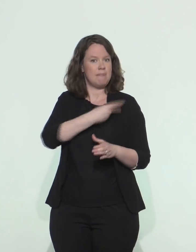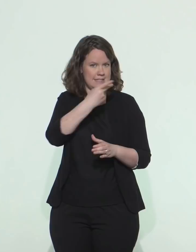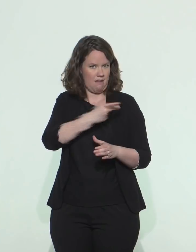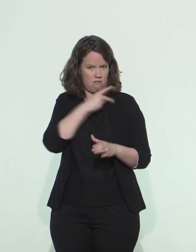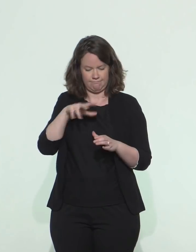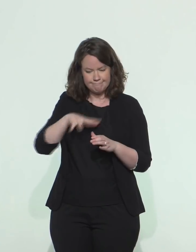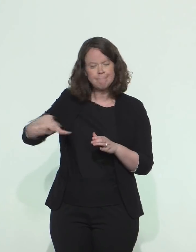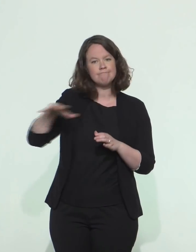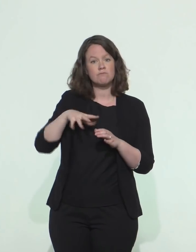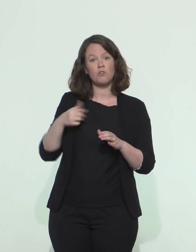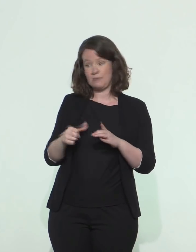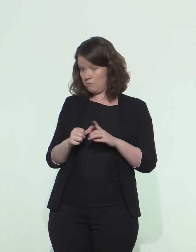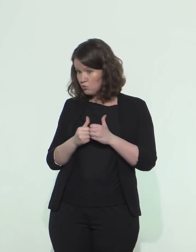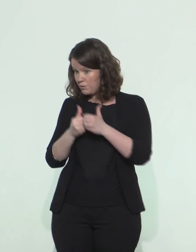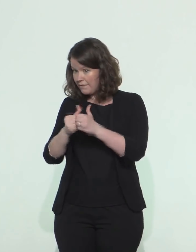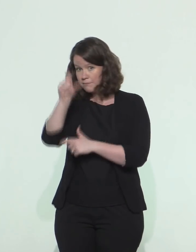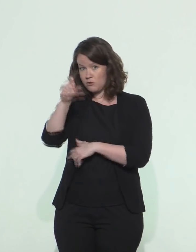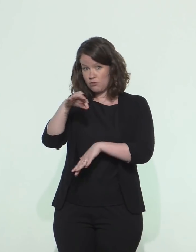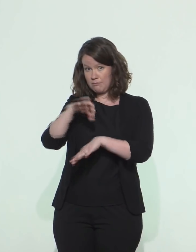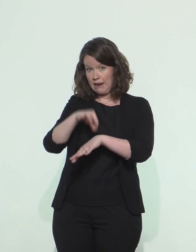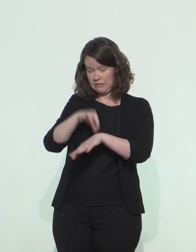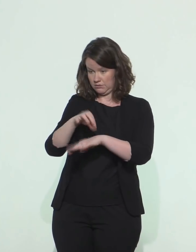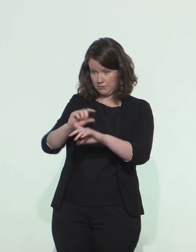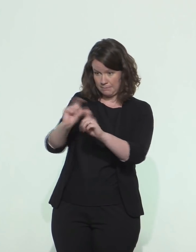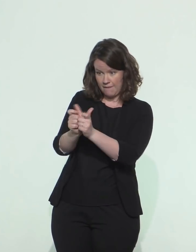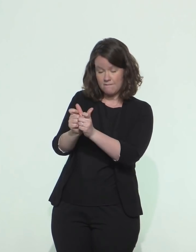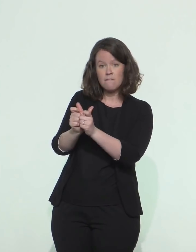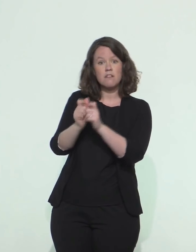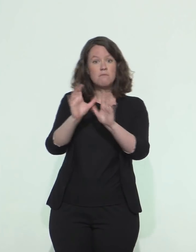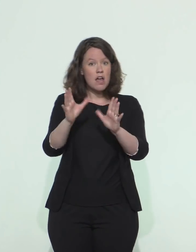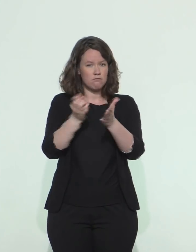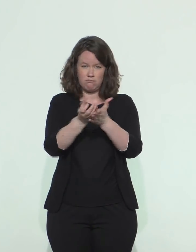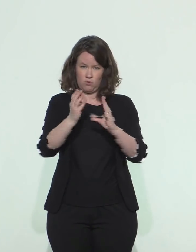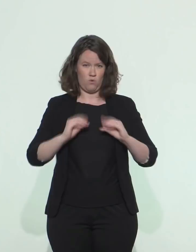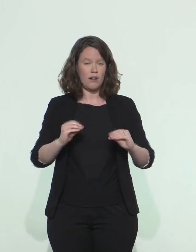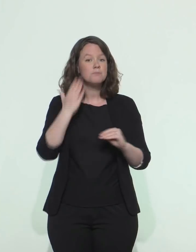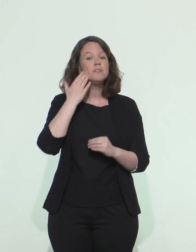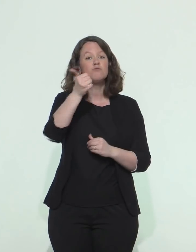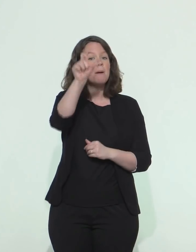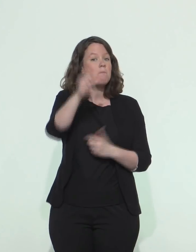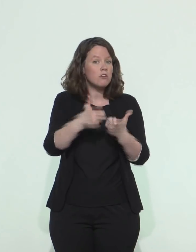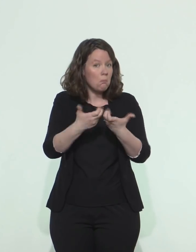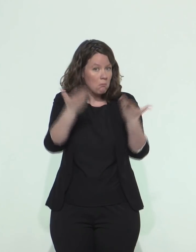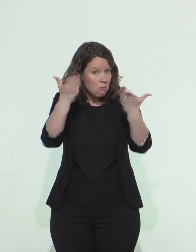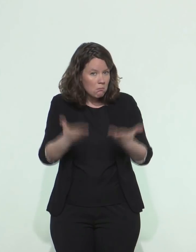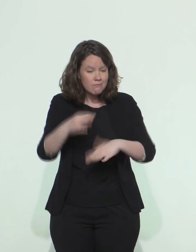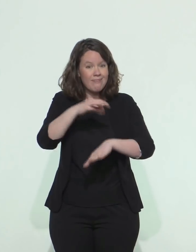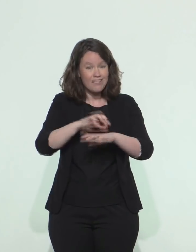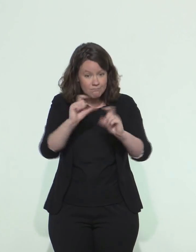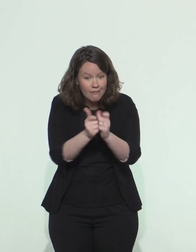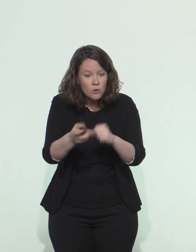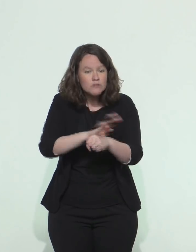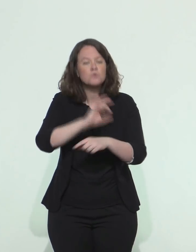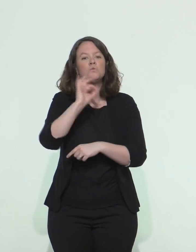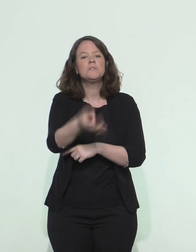Et pour être très concret pour les Françaises et les Français, si par hasard l'un d'entre vous était testé positif, vos cas contacts sont les